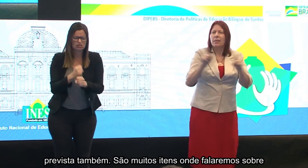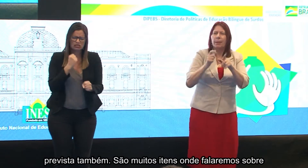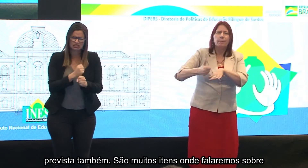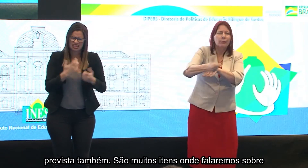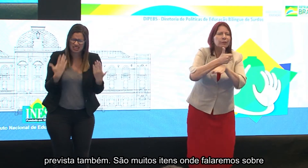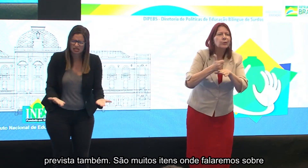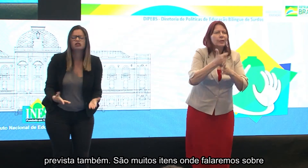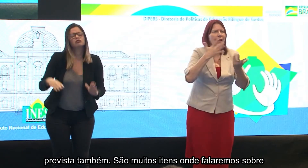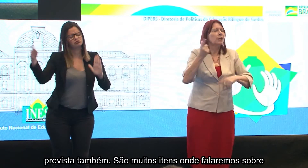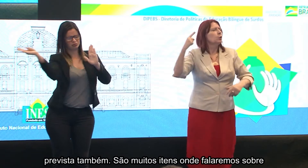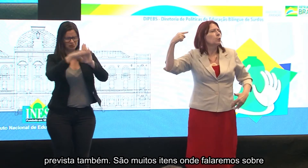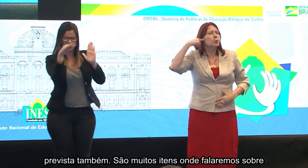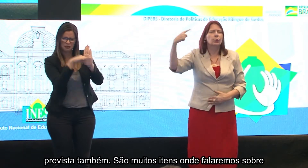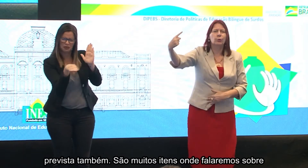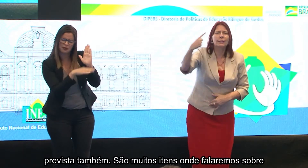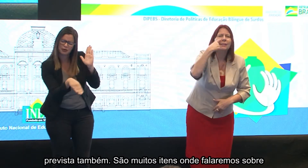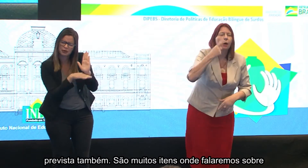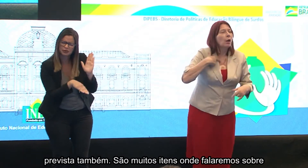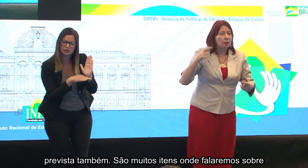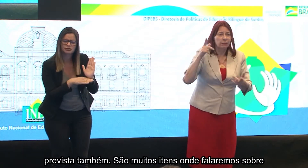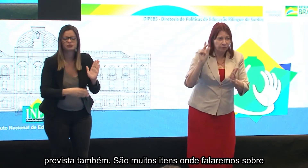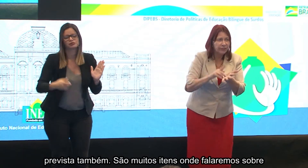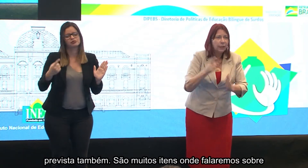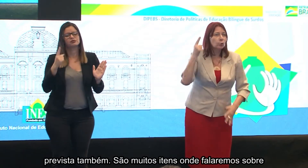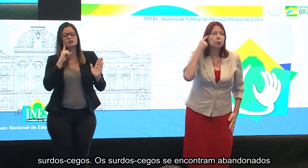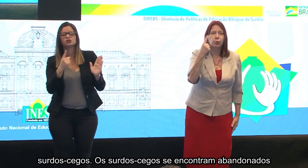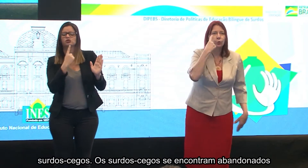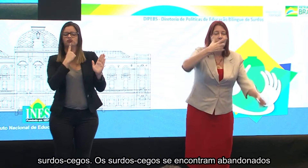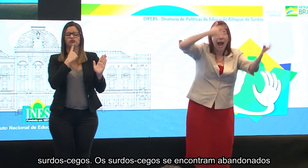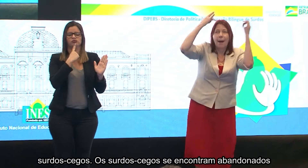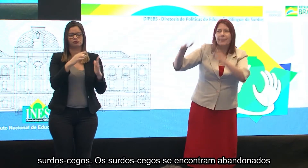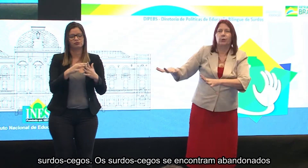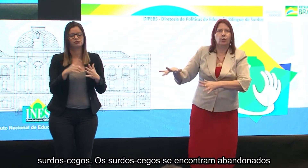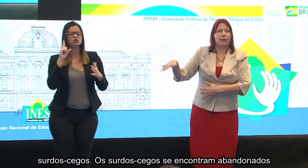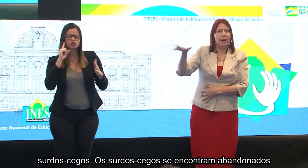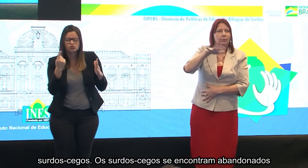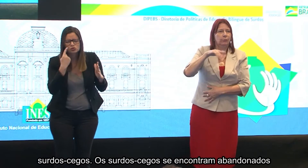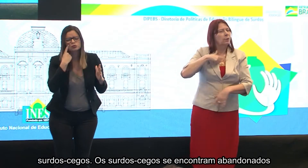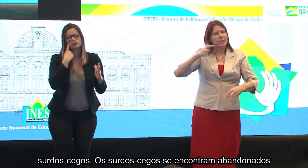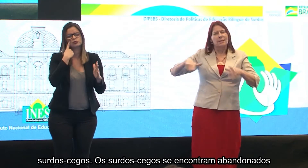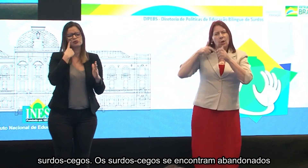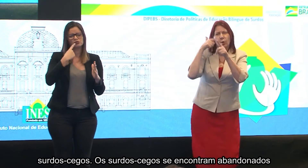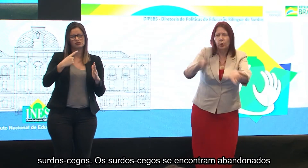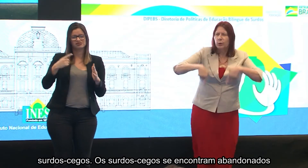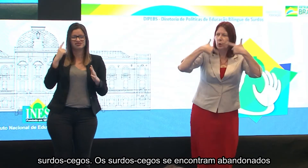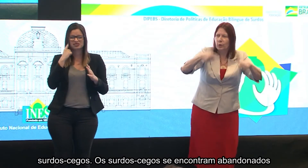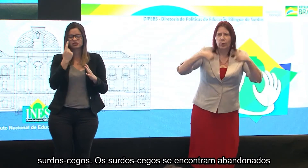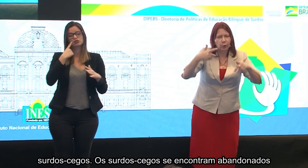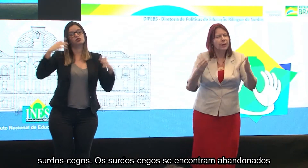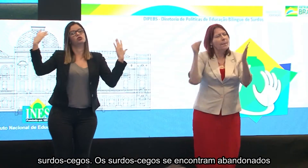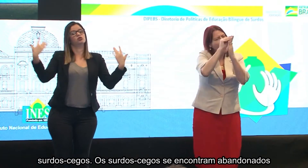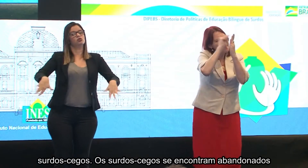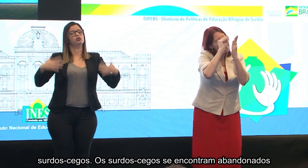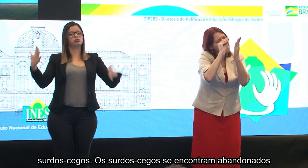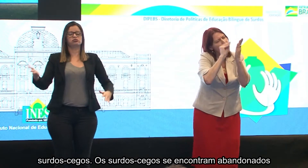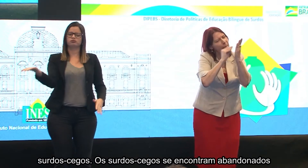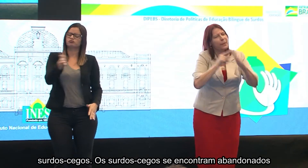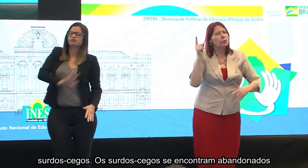São muitos itens, onde falaremos sobre os surdos cegos. Os surdos cegos se encontram abandonados